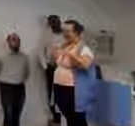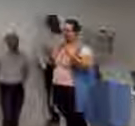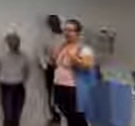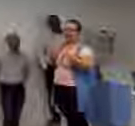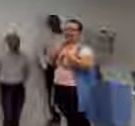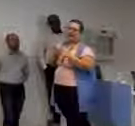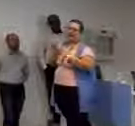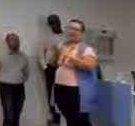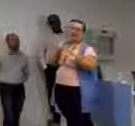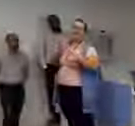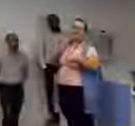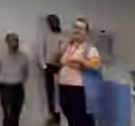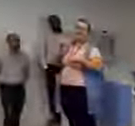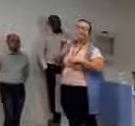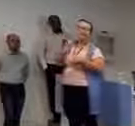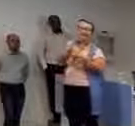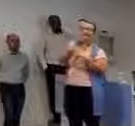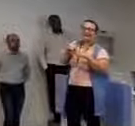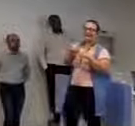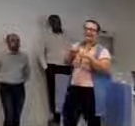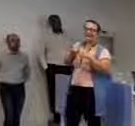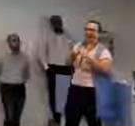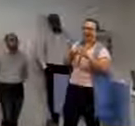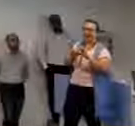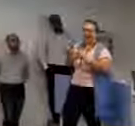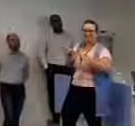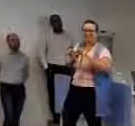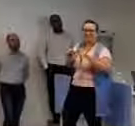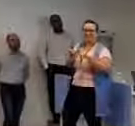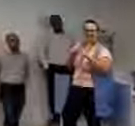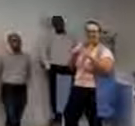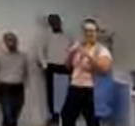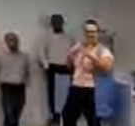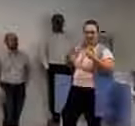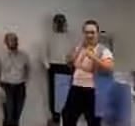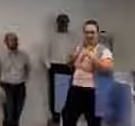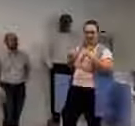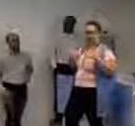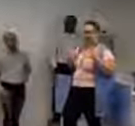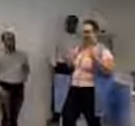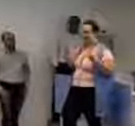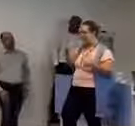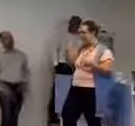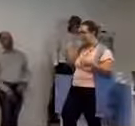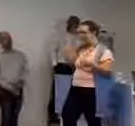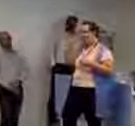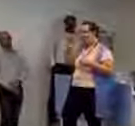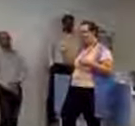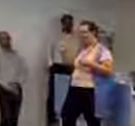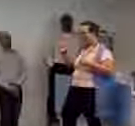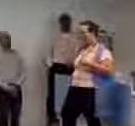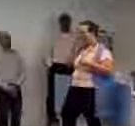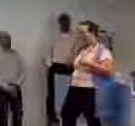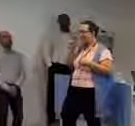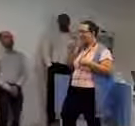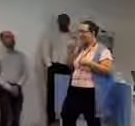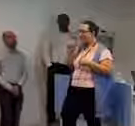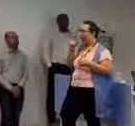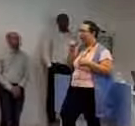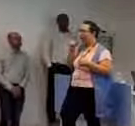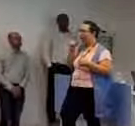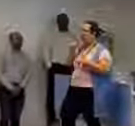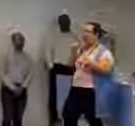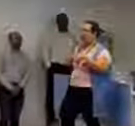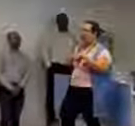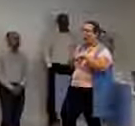dominar previamente aquilo que nós vamos projetar e desenvolver, o cliente final, ele pode impor alguma modificação de última